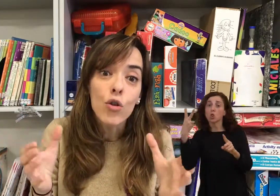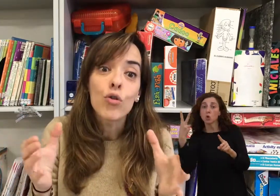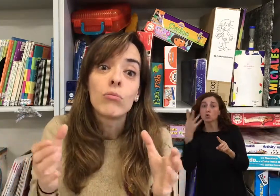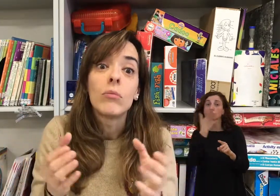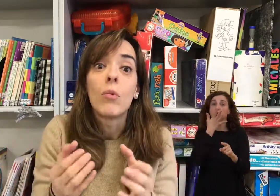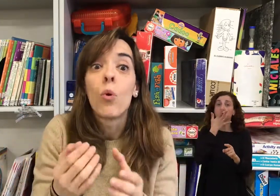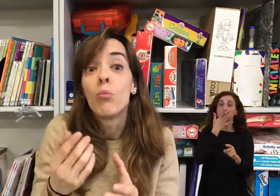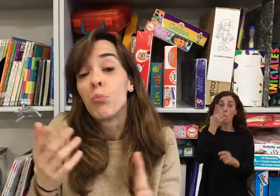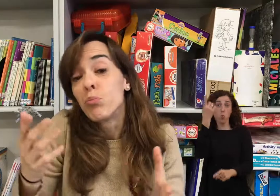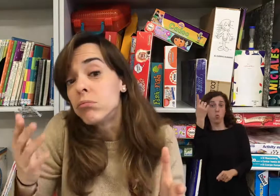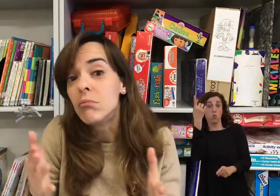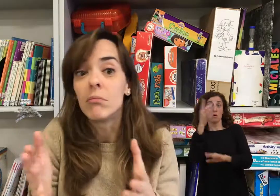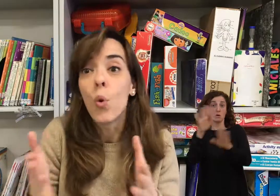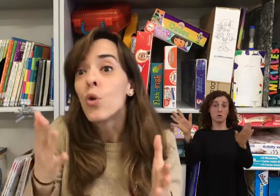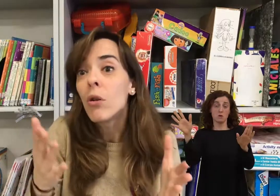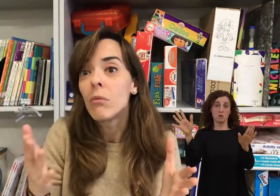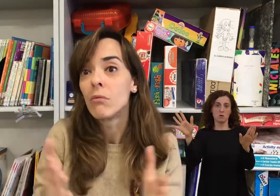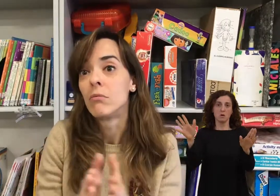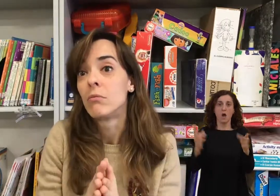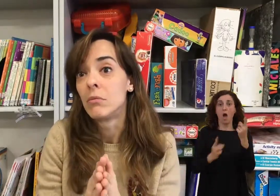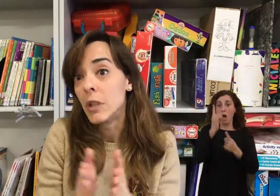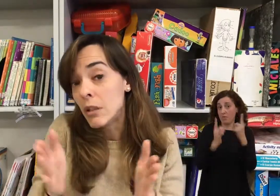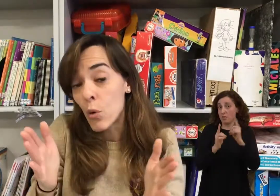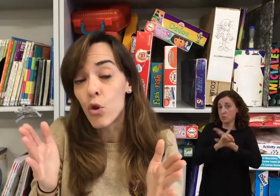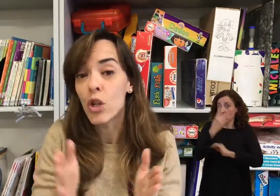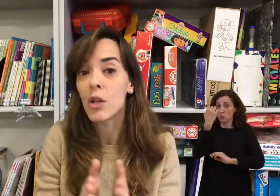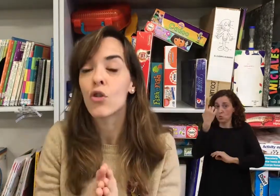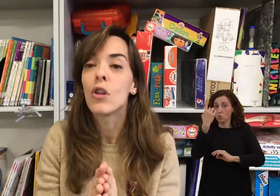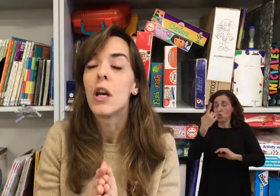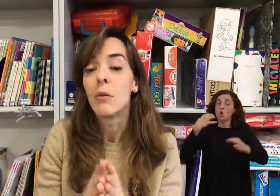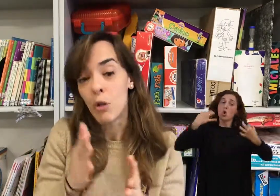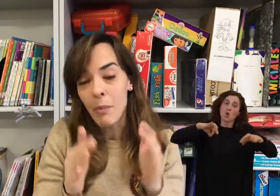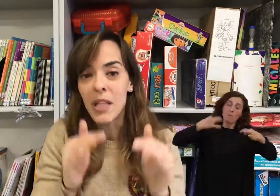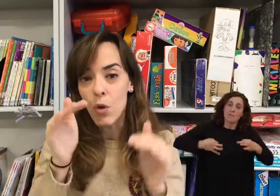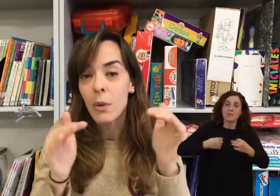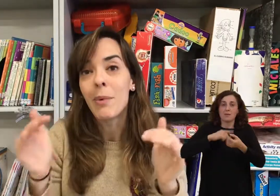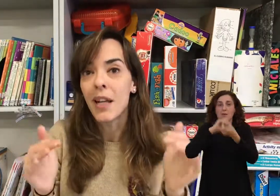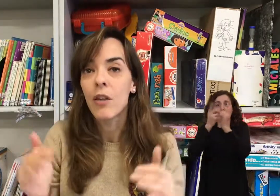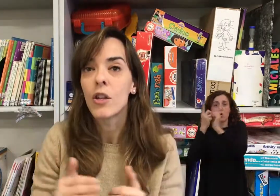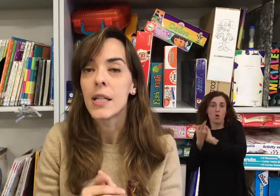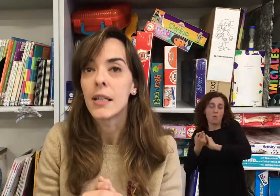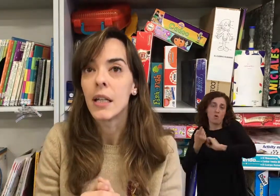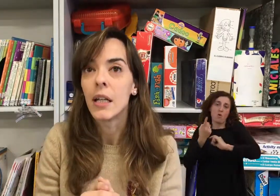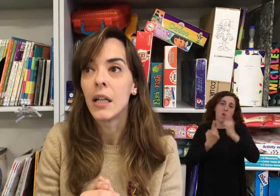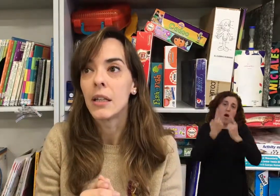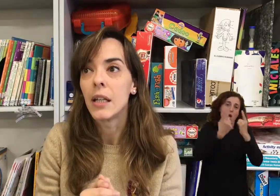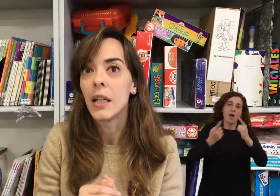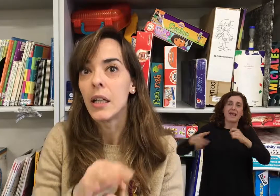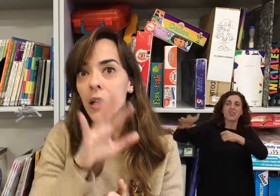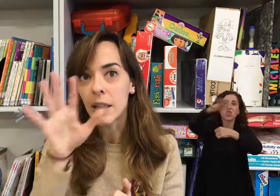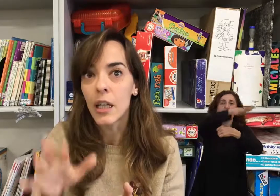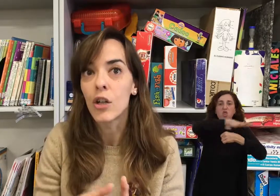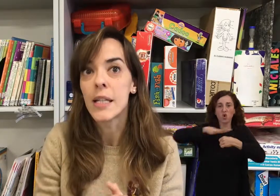dos, uno, en algunos casos, normalmente suele haber variaciones entre regiones,